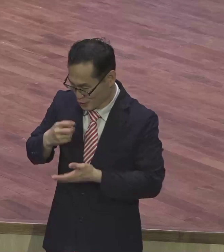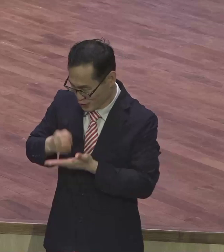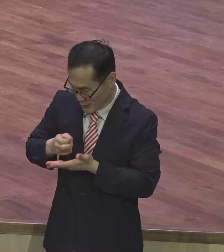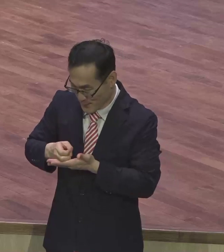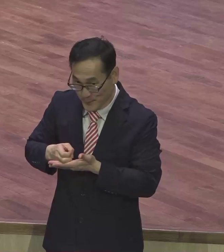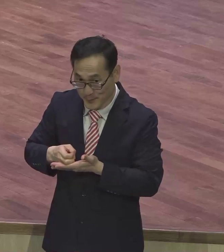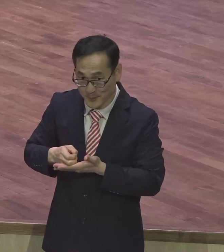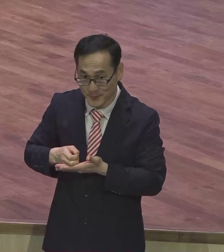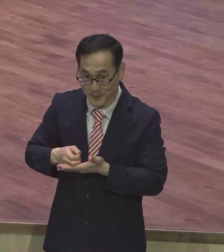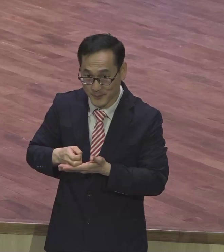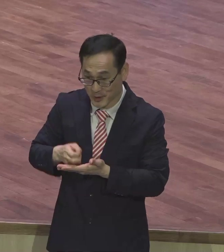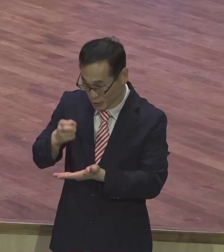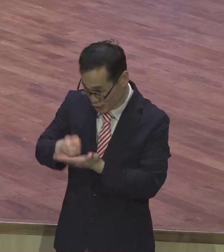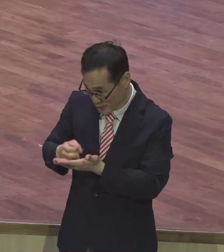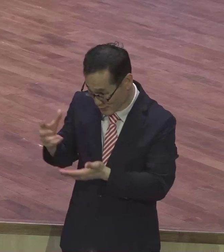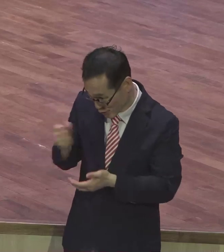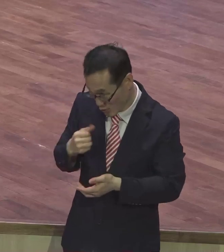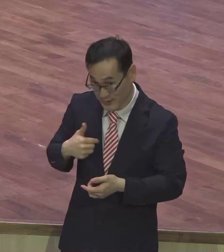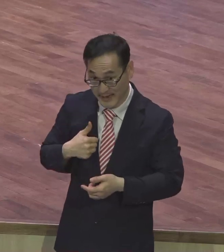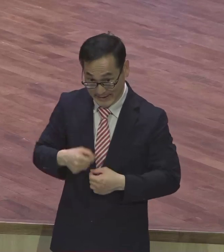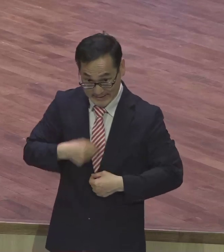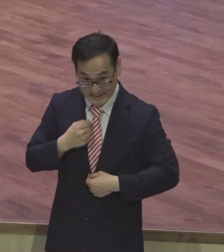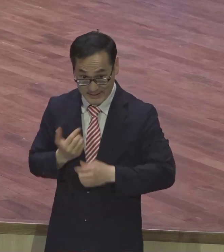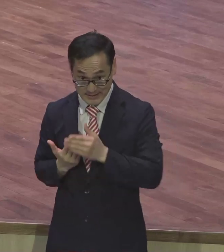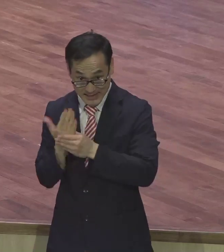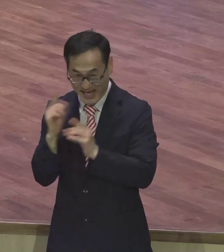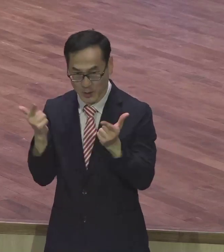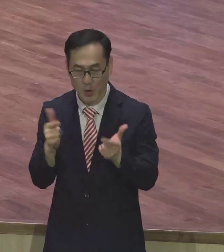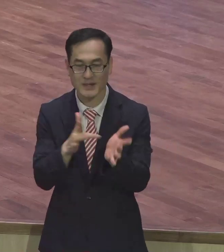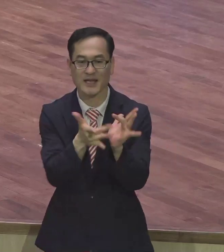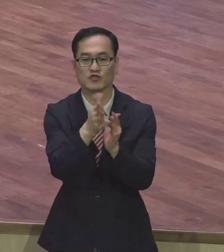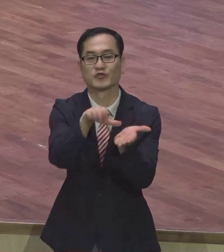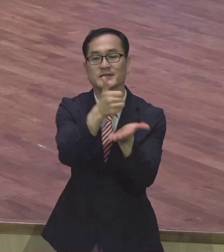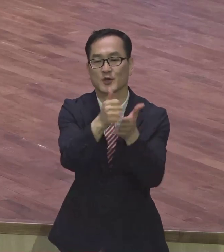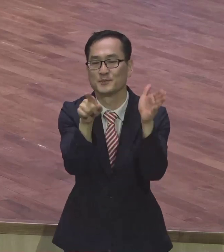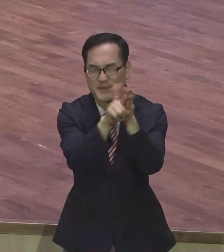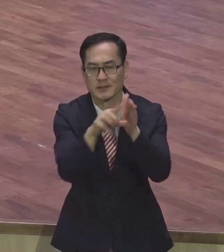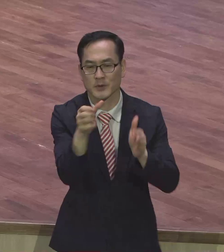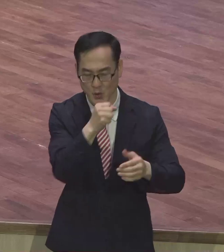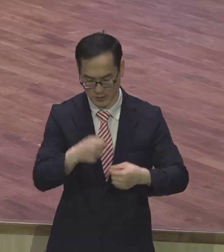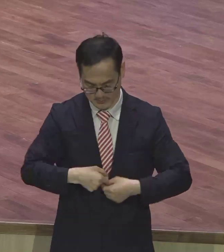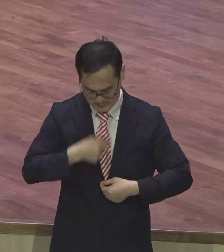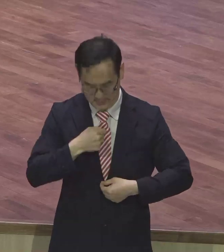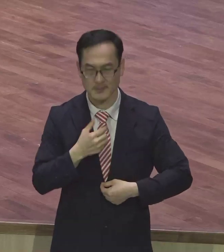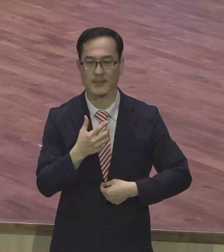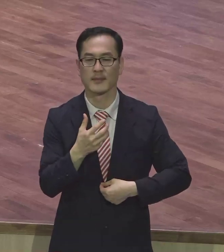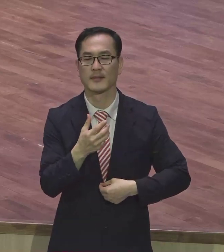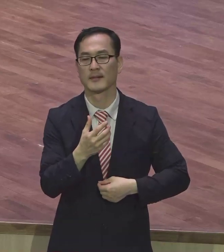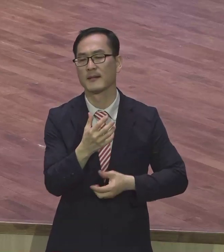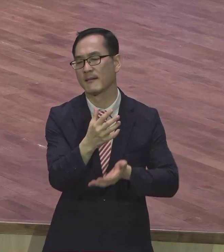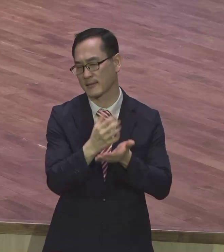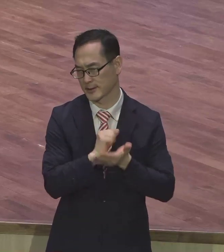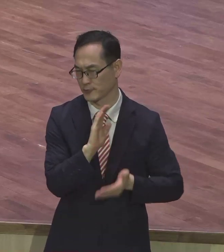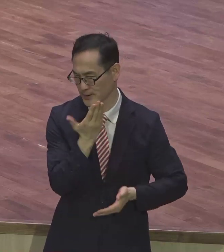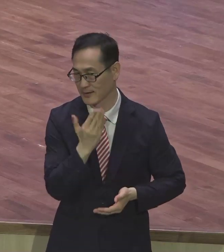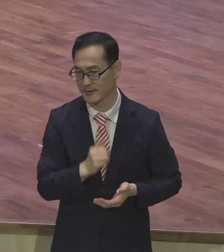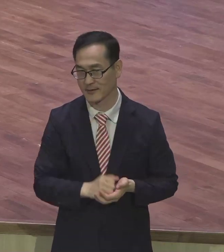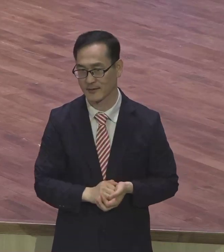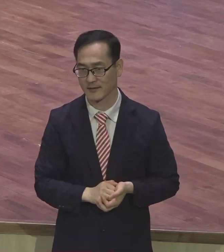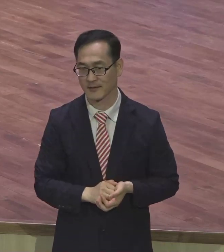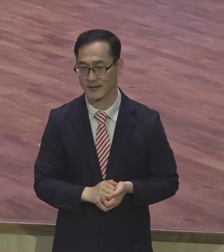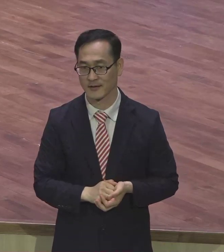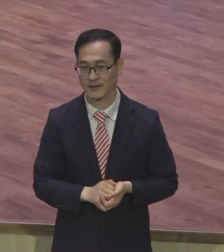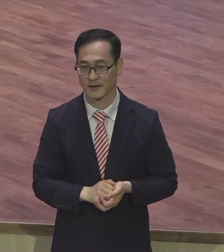아니오 오직 그리스도를 믿음으로 말미암은 것이니 곧 믿음으로 하나님께로부터 난